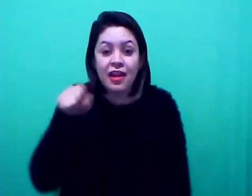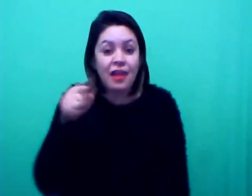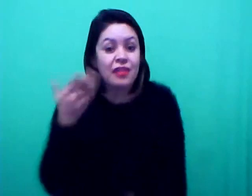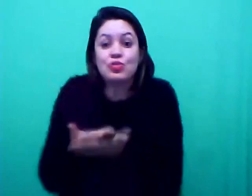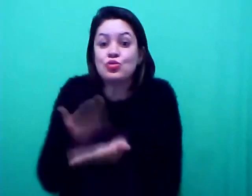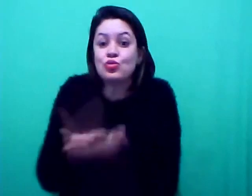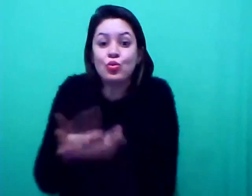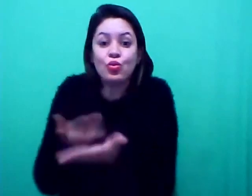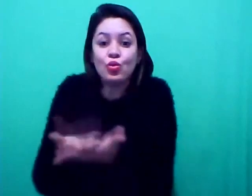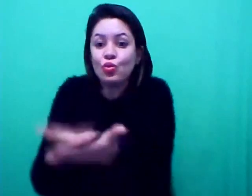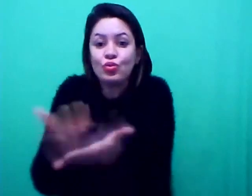ver?